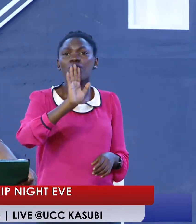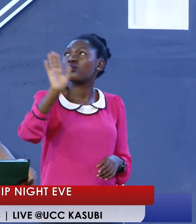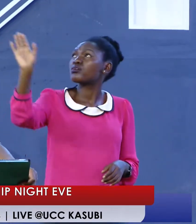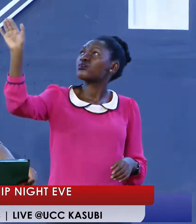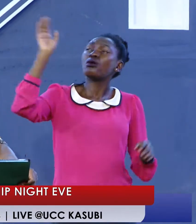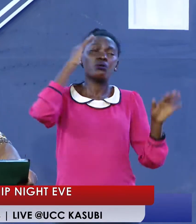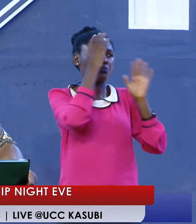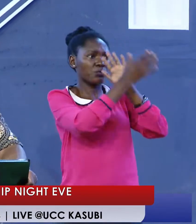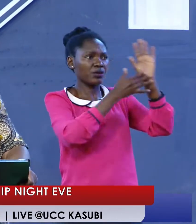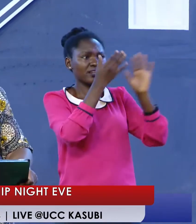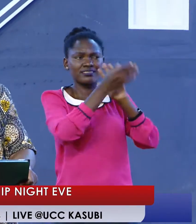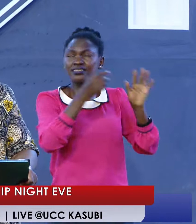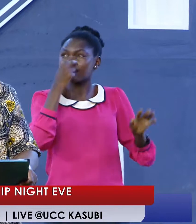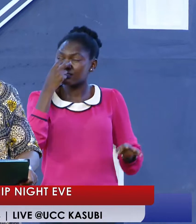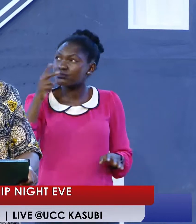Urabe,